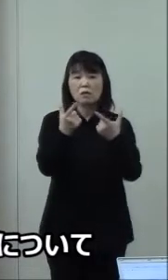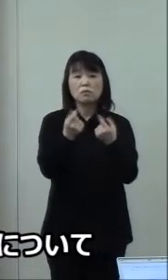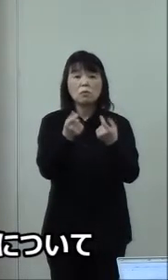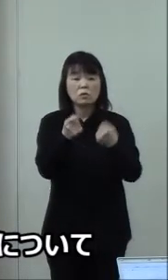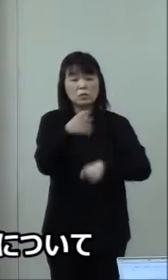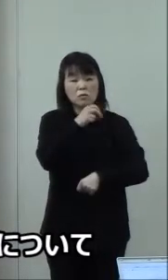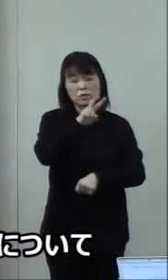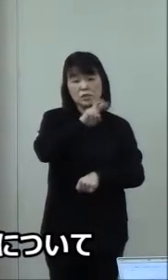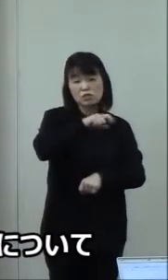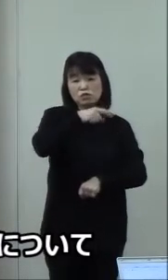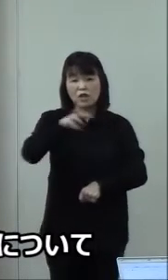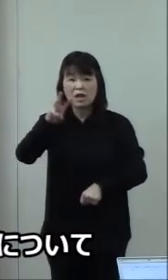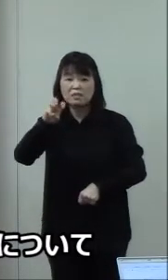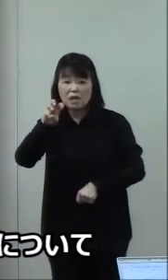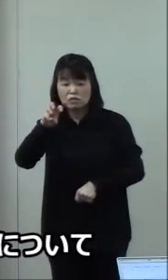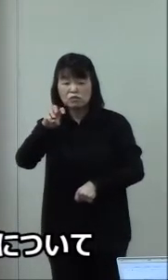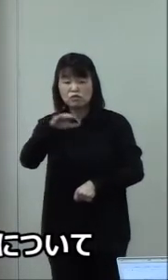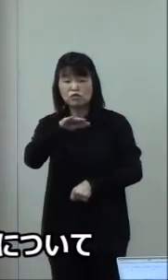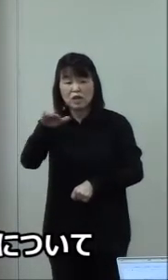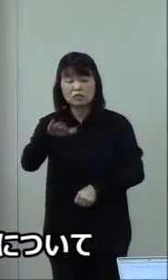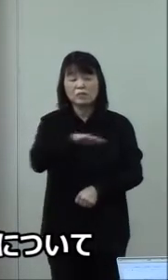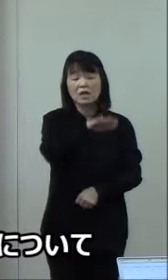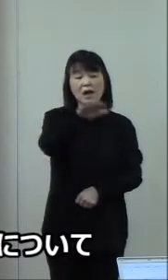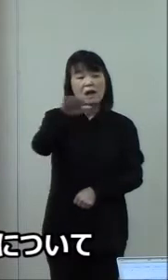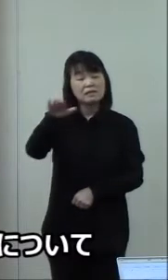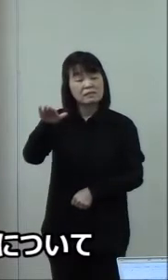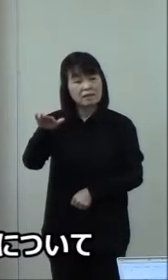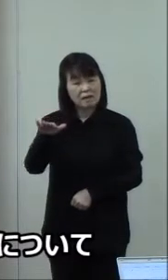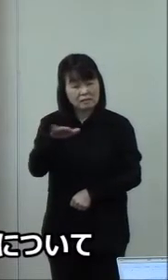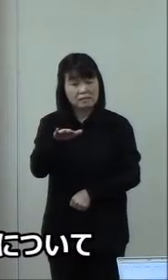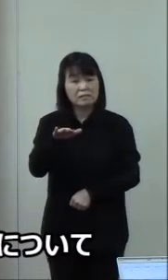り接種、